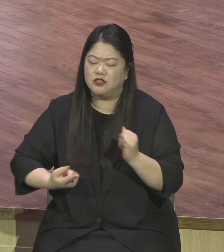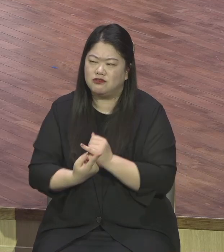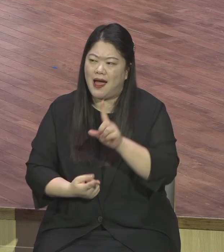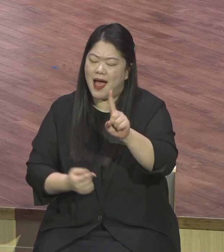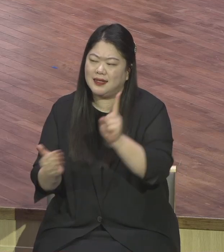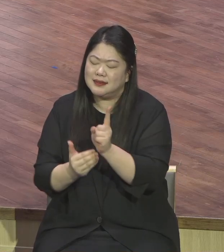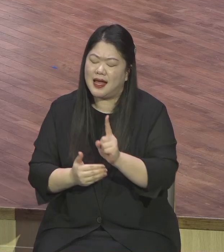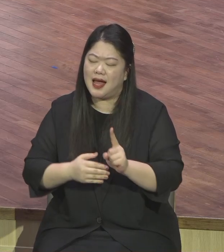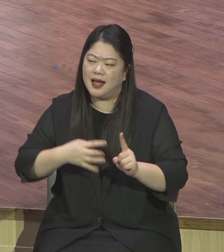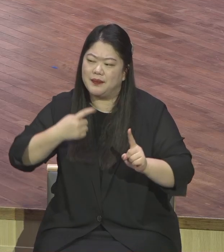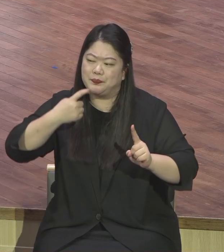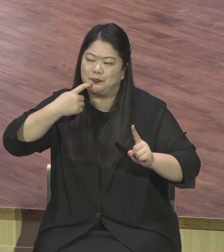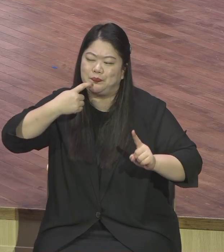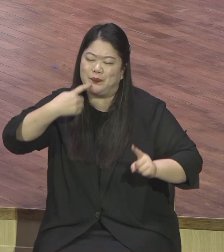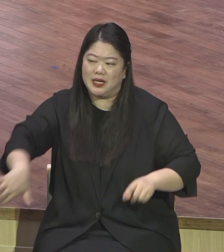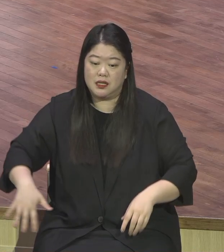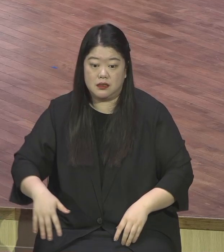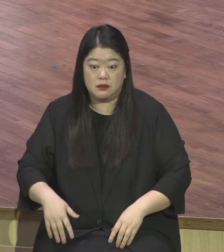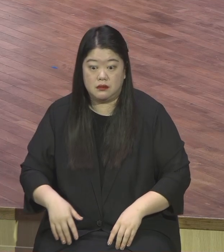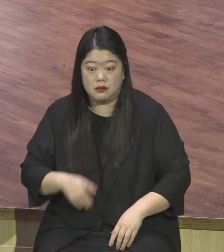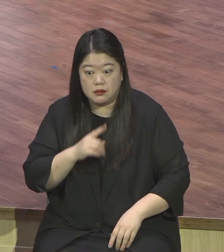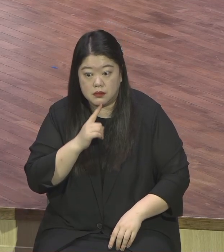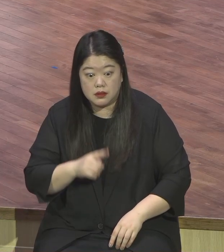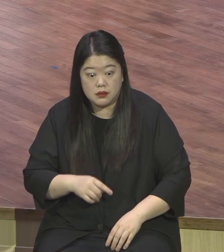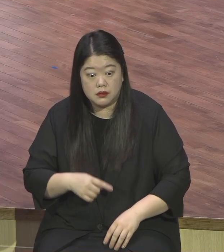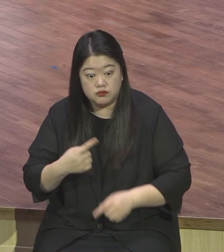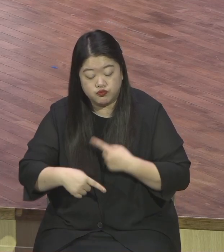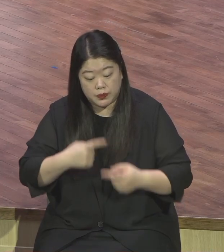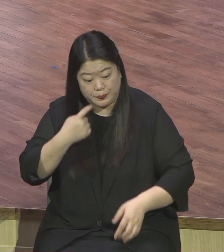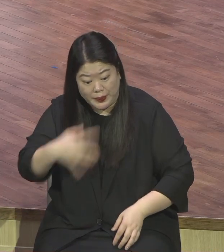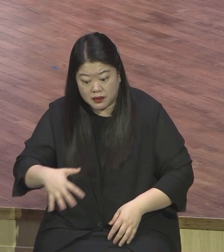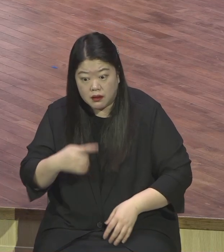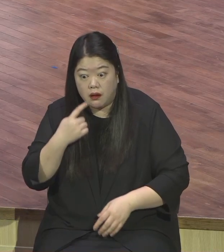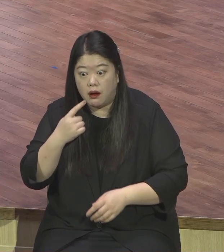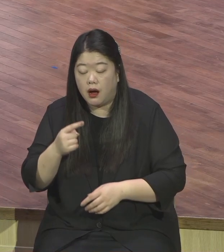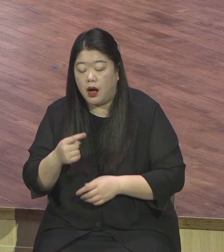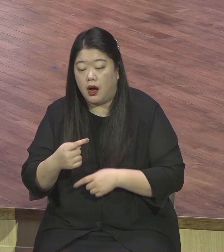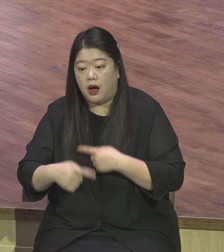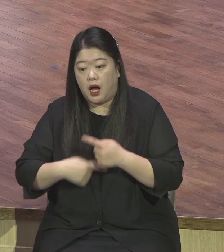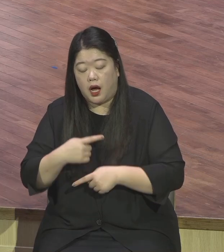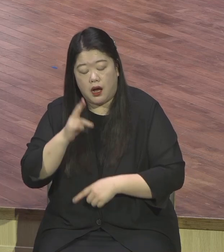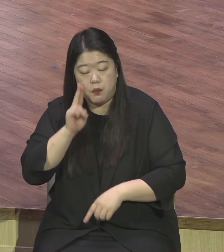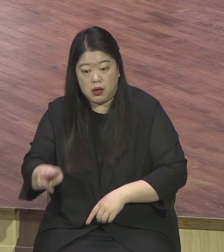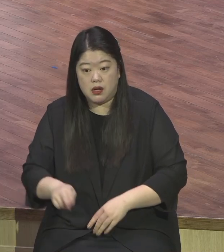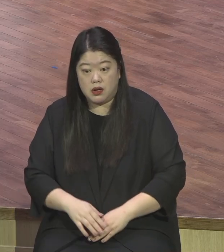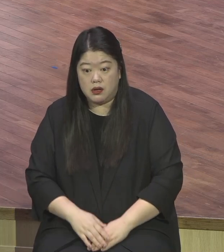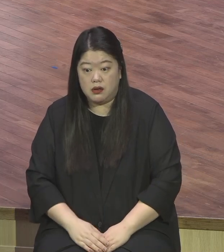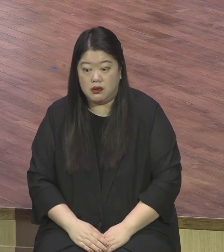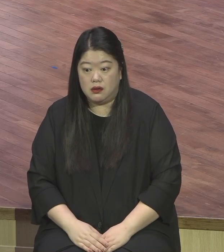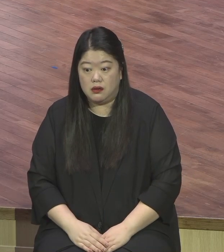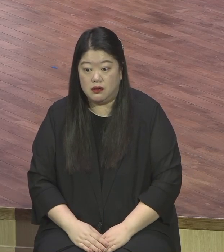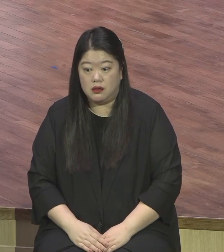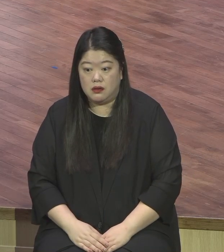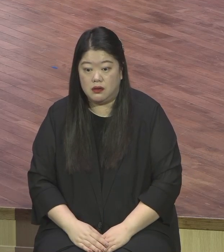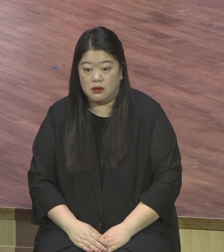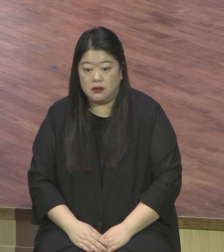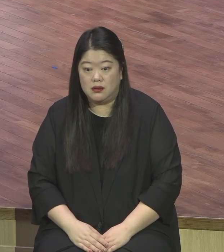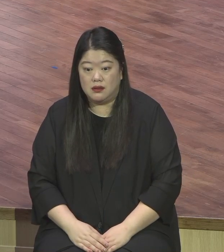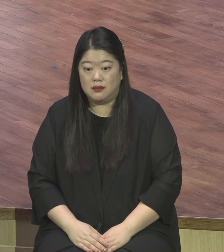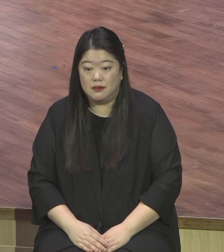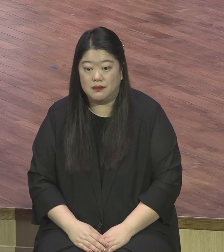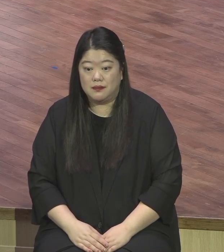그 친구가 성경을 안 읽었습니까? 교회를 안 다녔습니까? 거짓이지만 다 다녔어.